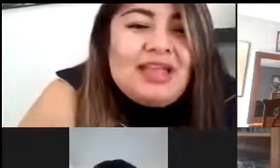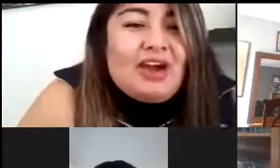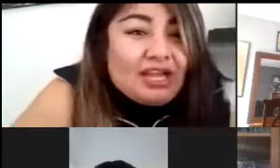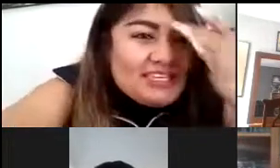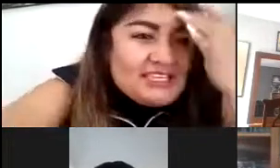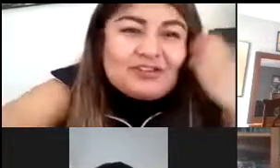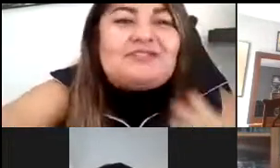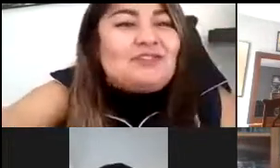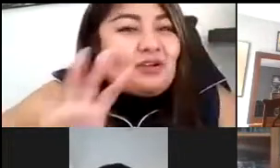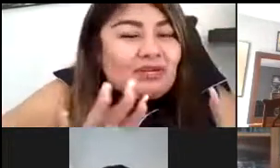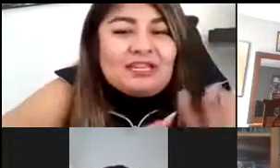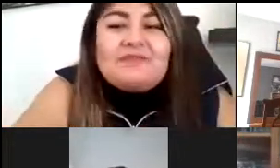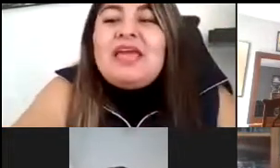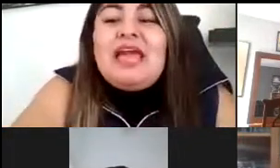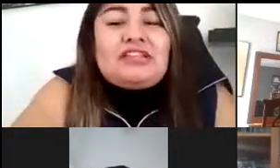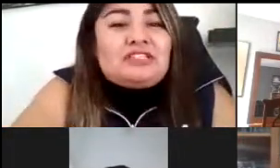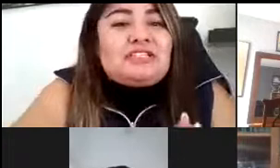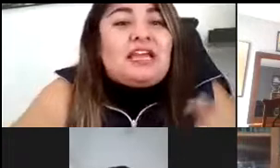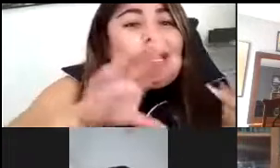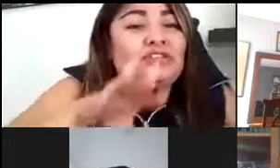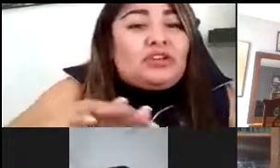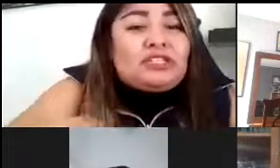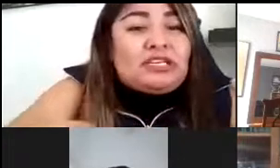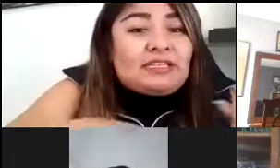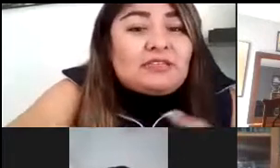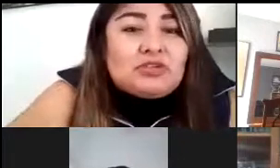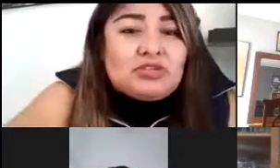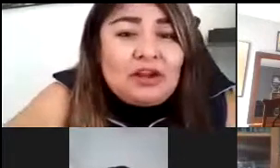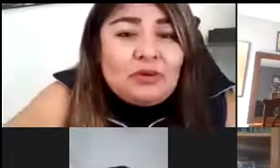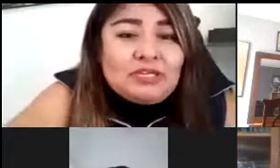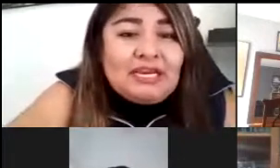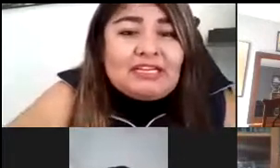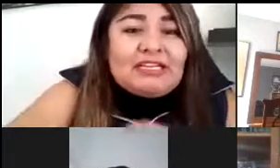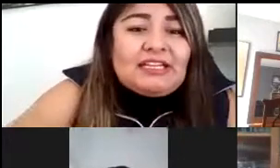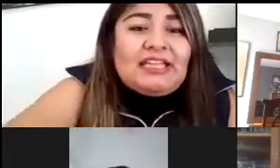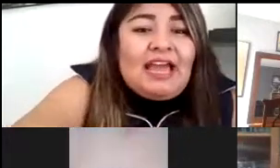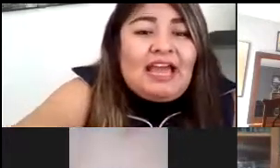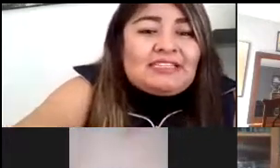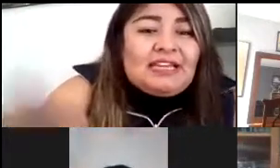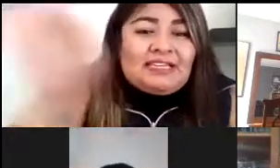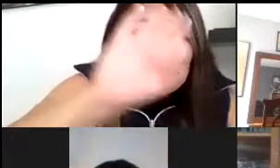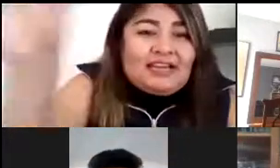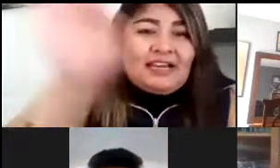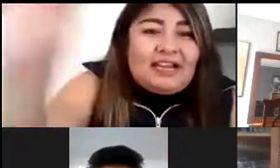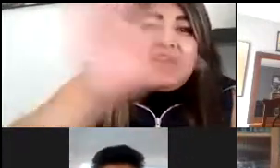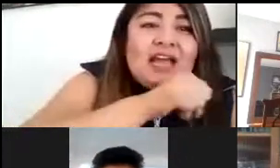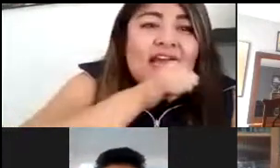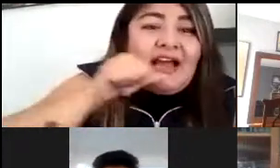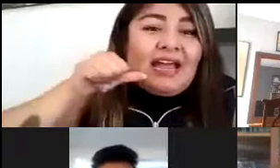postiza. Ok, chicos, fue un comercial. Entonces, esto que ustedes, si ustedes lo buscan en internet, ¡ah, ahí está